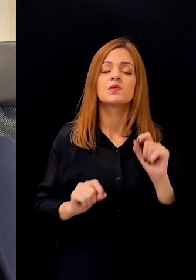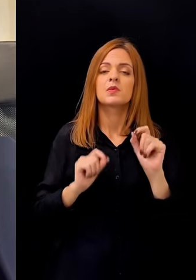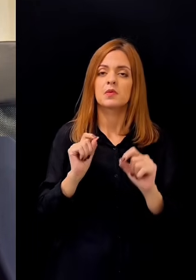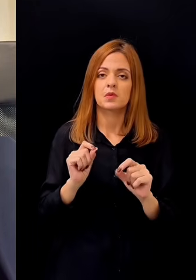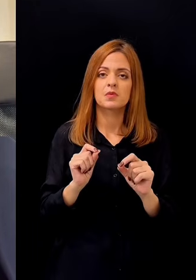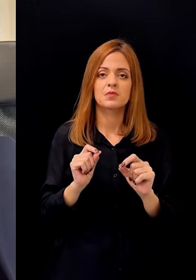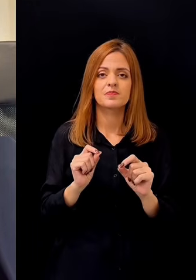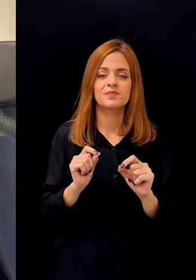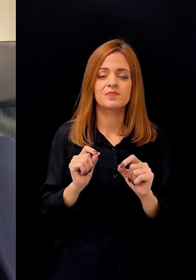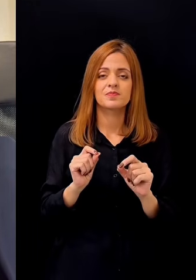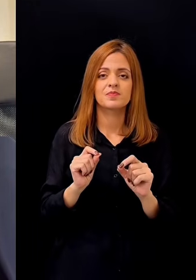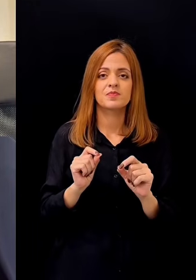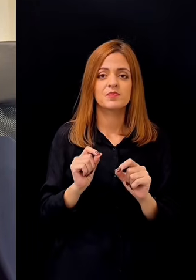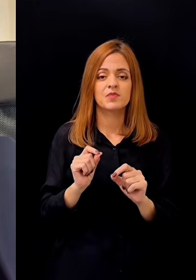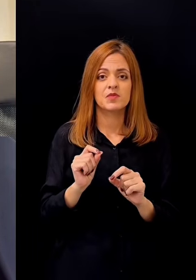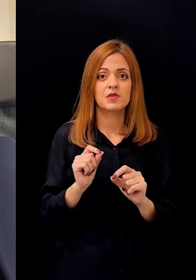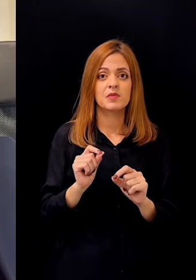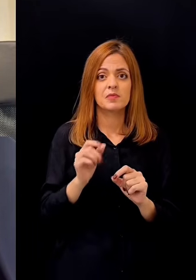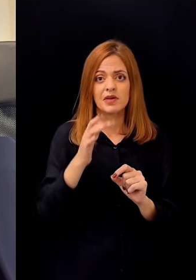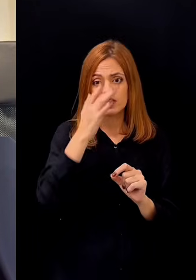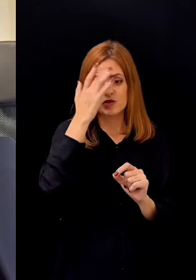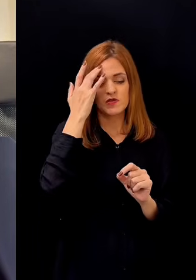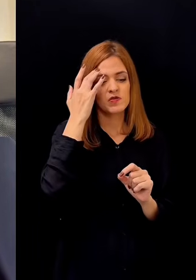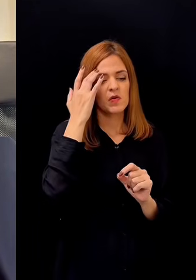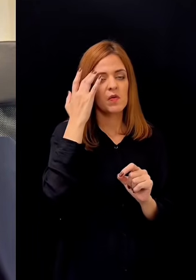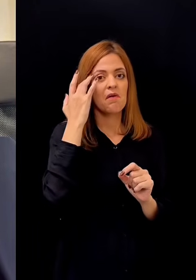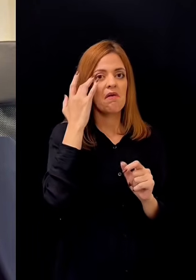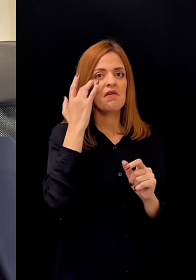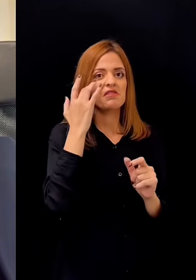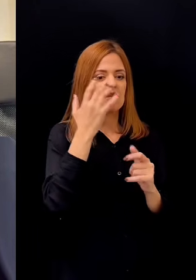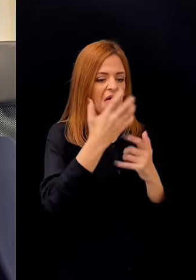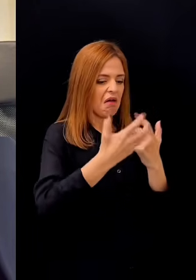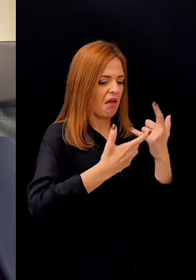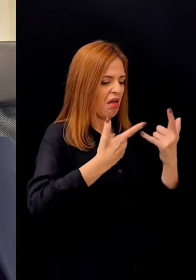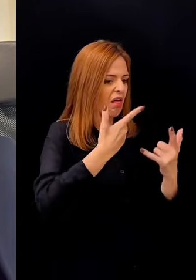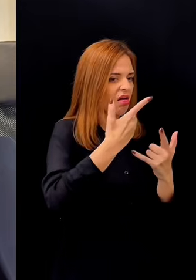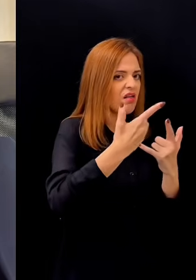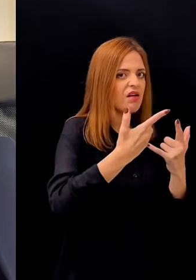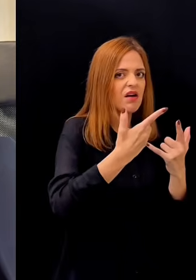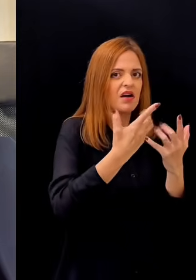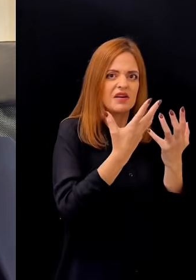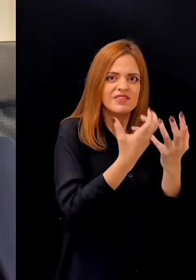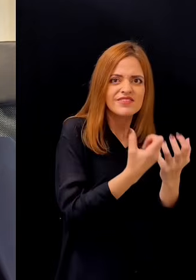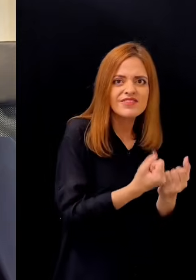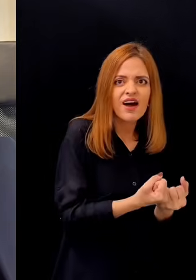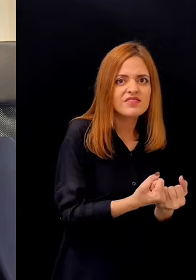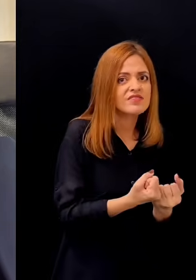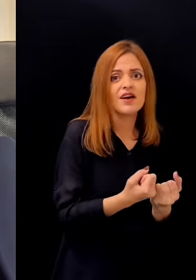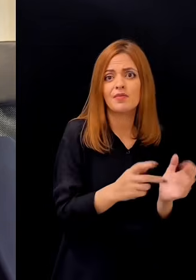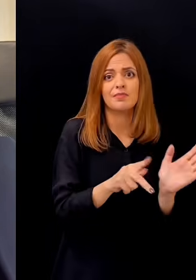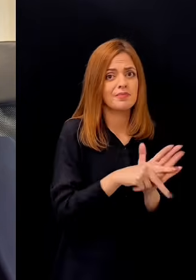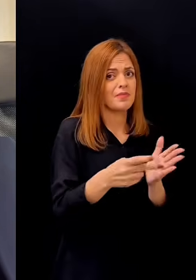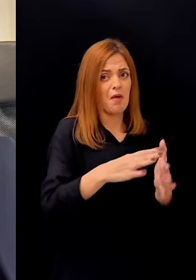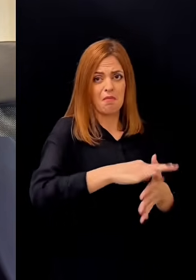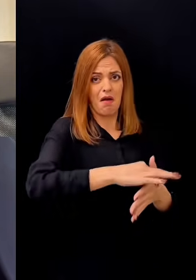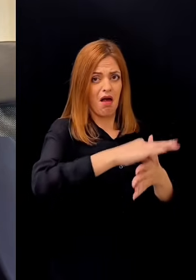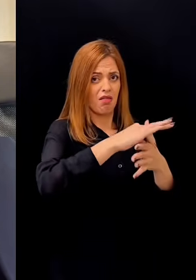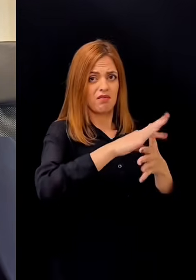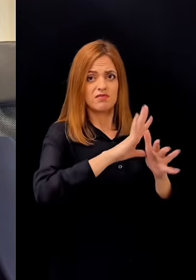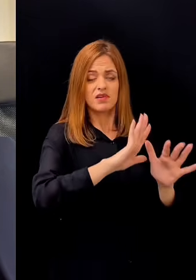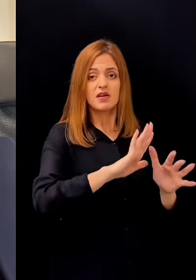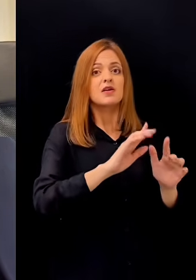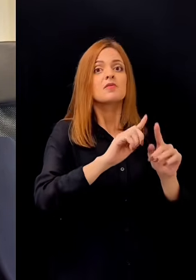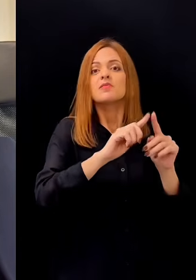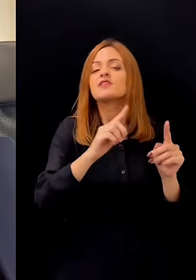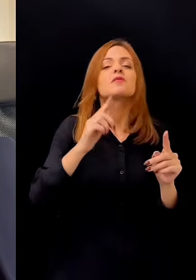nascido da carne, é carne, e só vai ver carne. Mas o que é